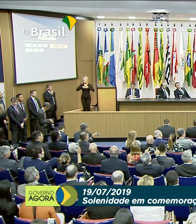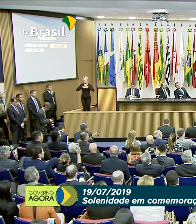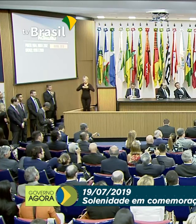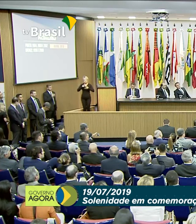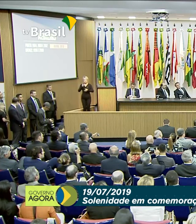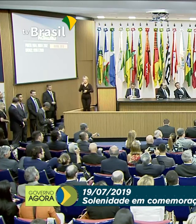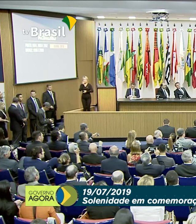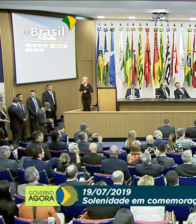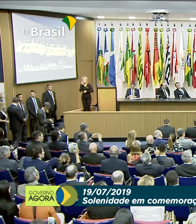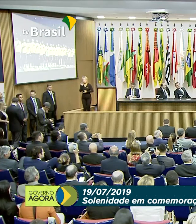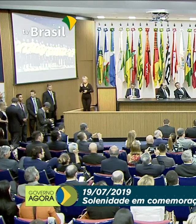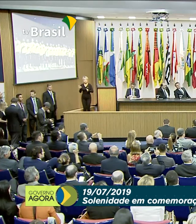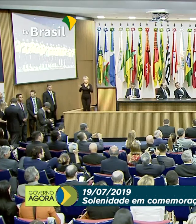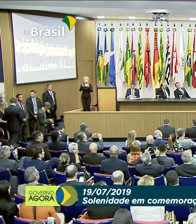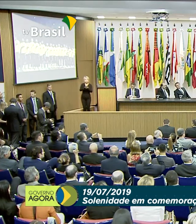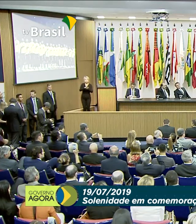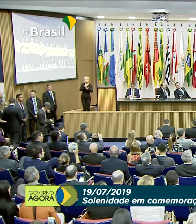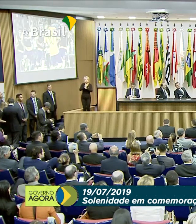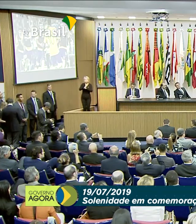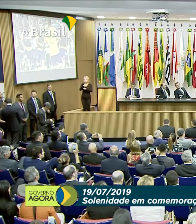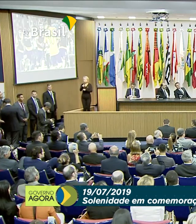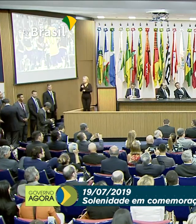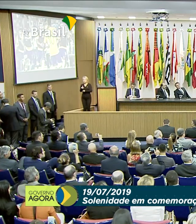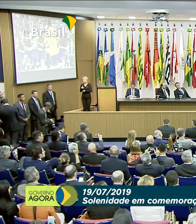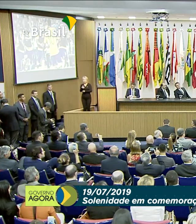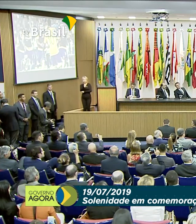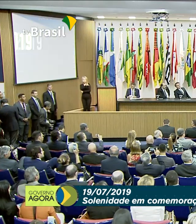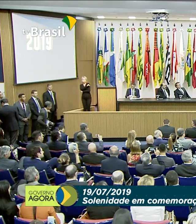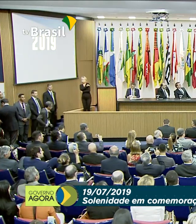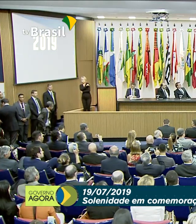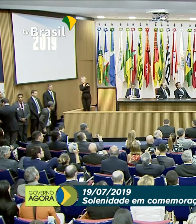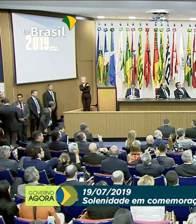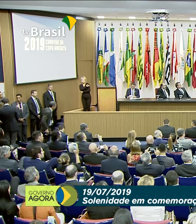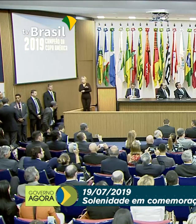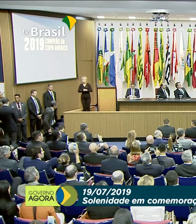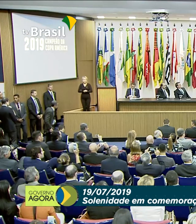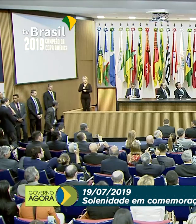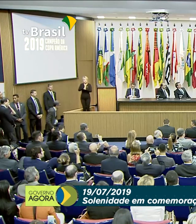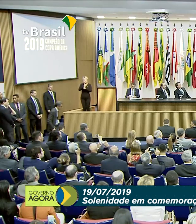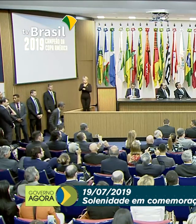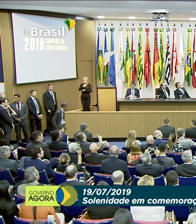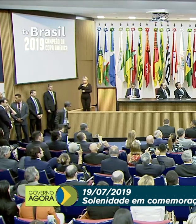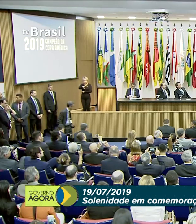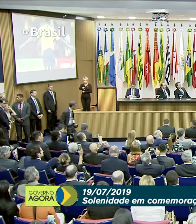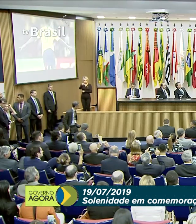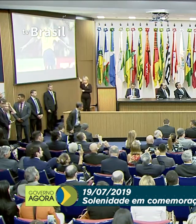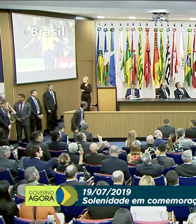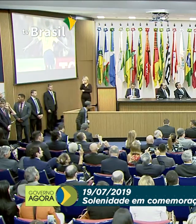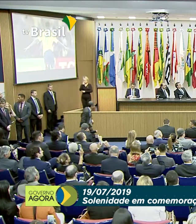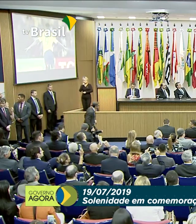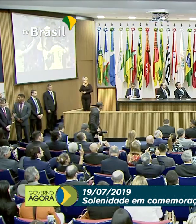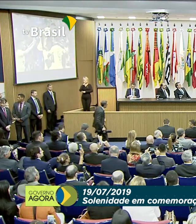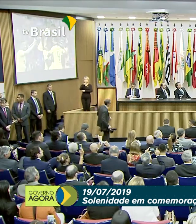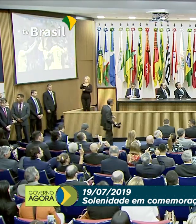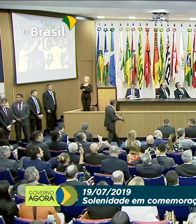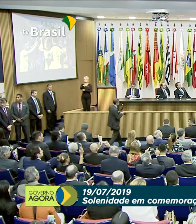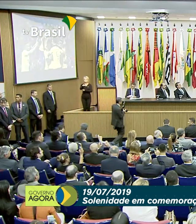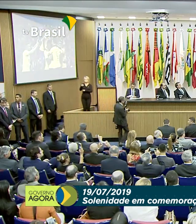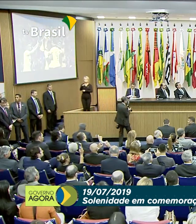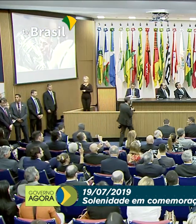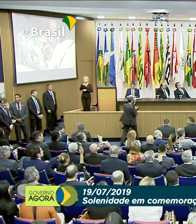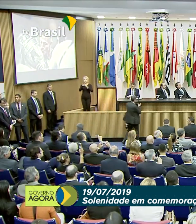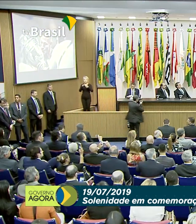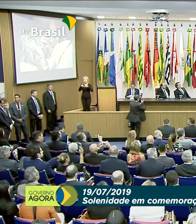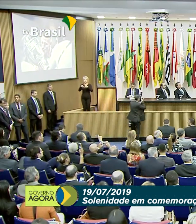ouro só veio em 2016 nos Jogos Olímpicos do Rio de Janeiro. E em 2019, o Brasil conquistou o 9º título da